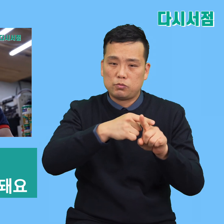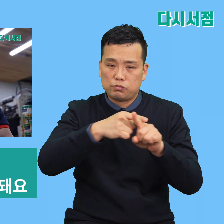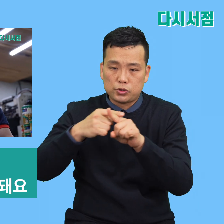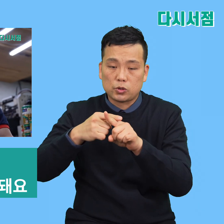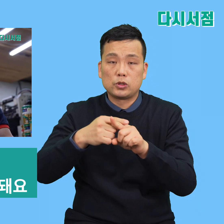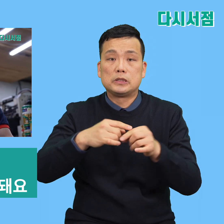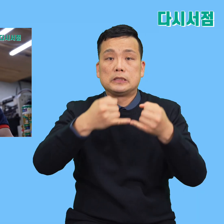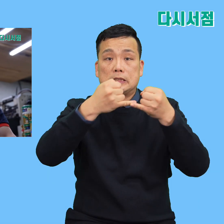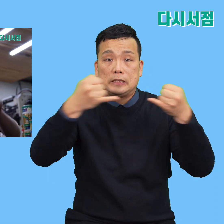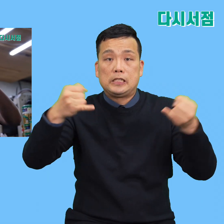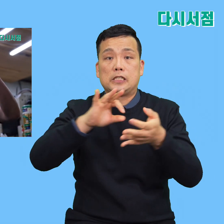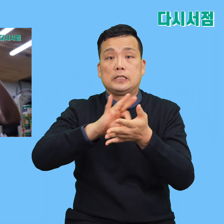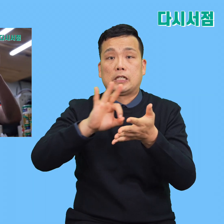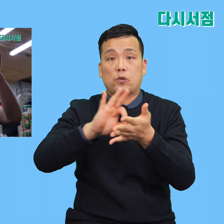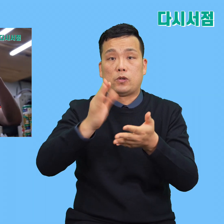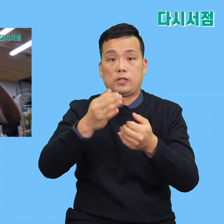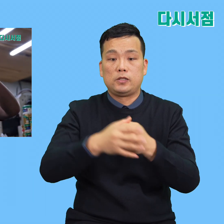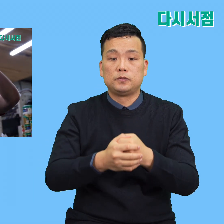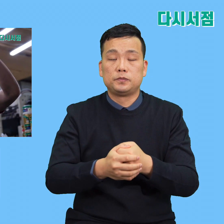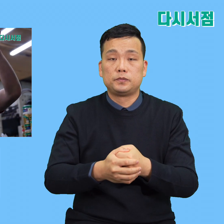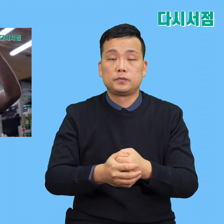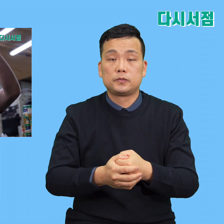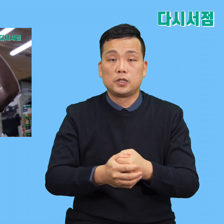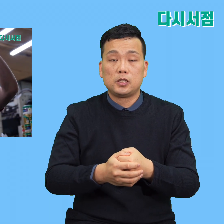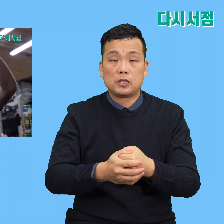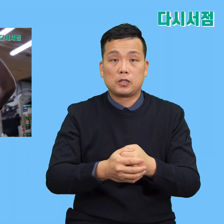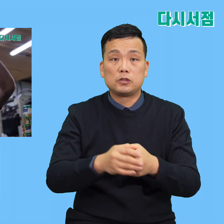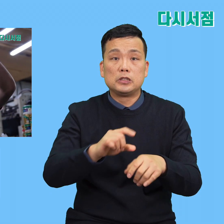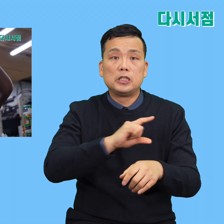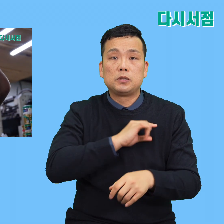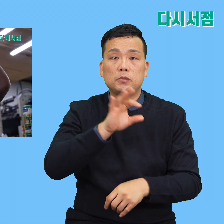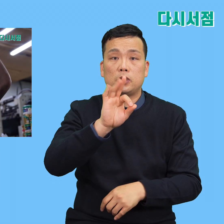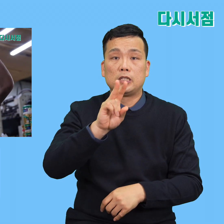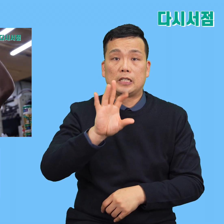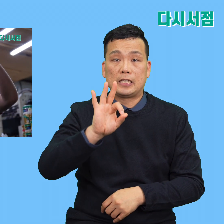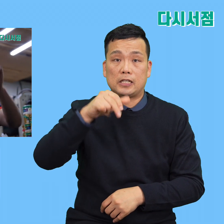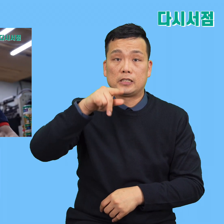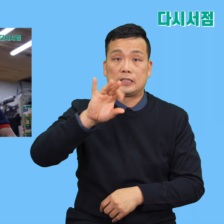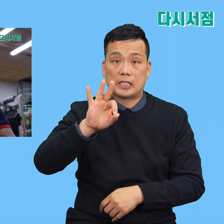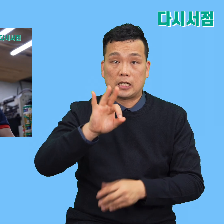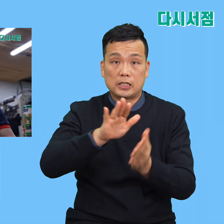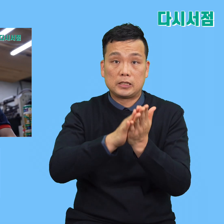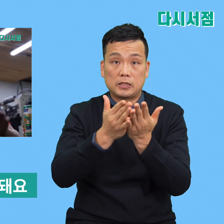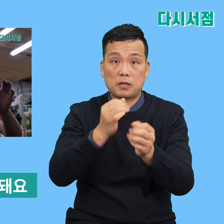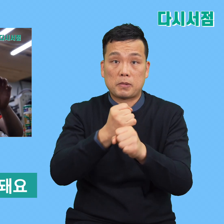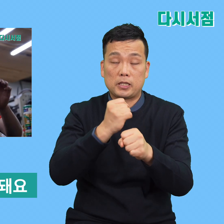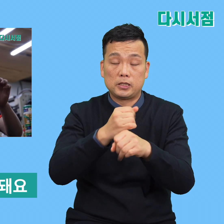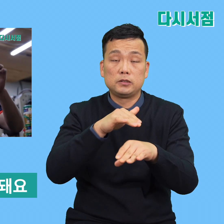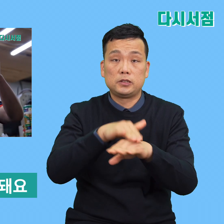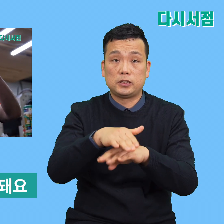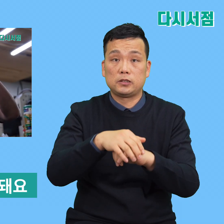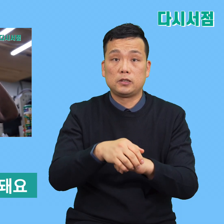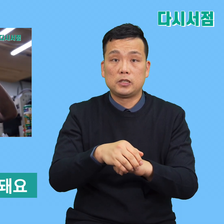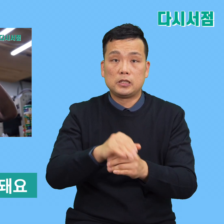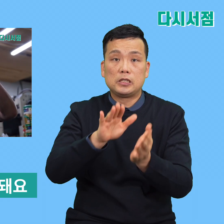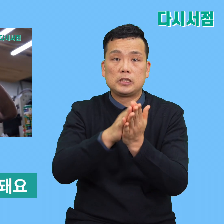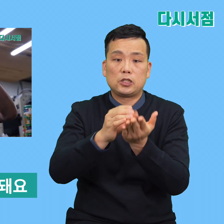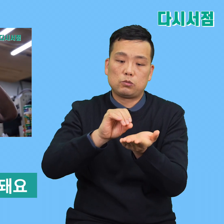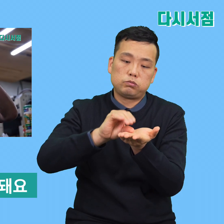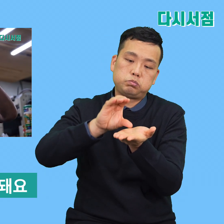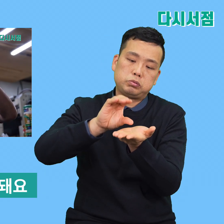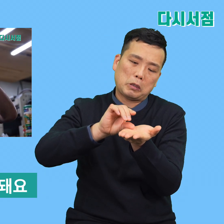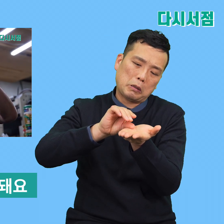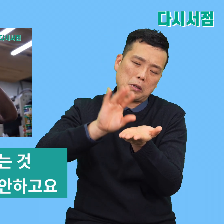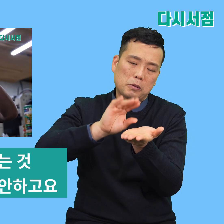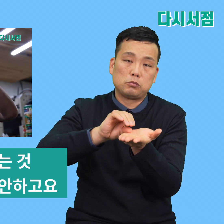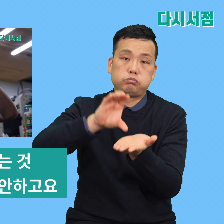해야 돼. 아, 그래요? 무선 그럼, 재본보다는? 네, 그건 이제 양장 재본이라고 틀렸던 부분하고. 네. 그러니까 그 양장은 책이 두꺼워야 돼.